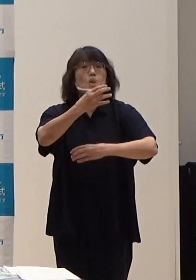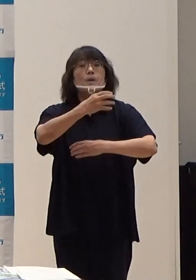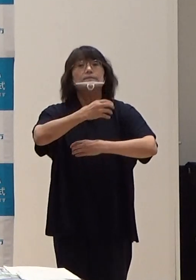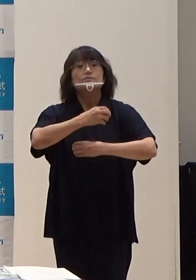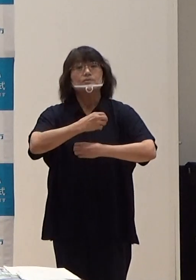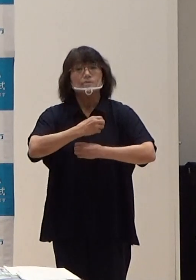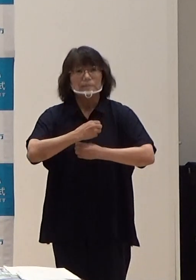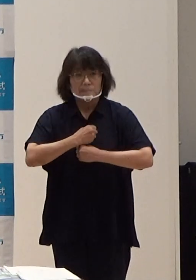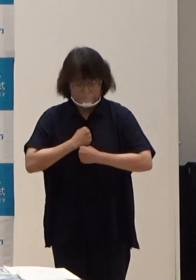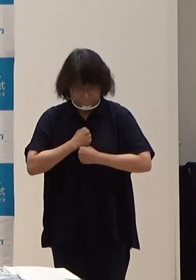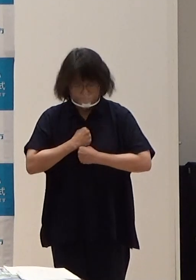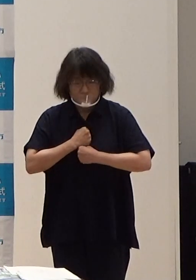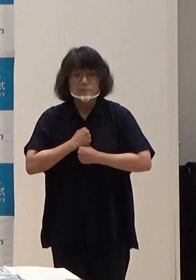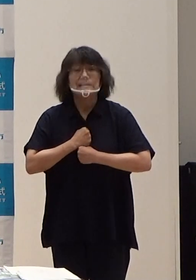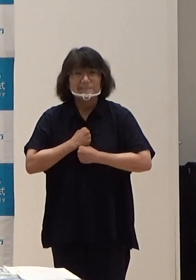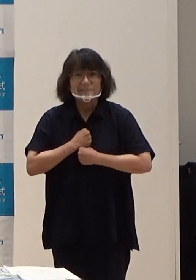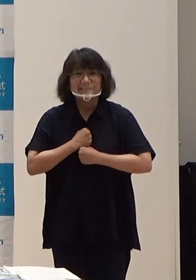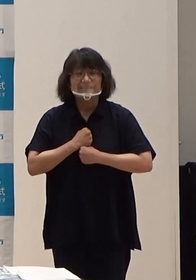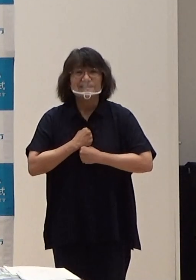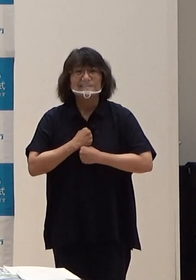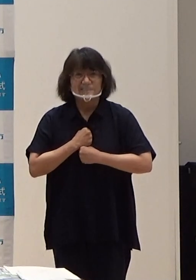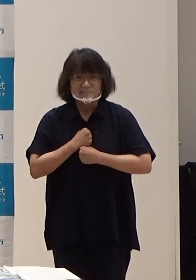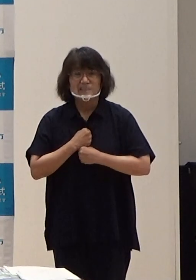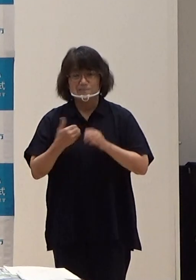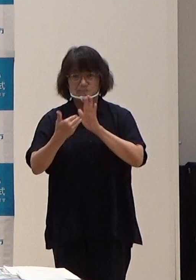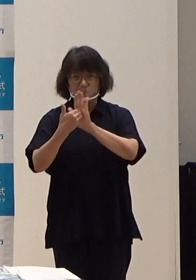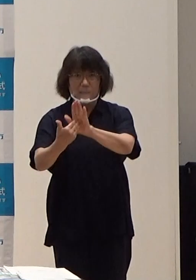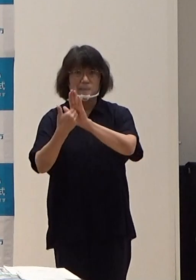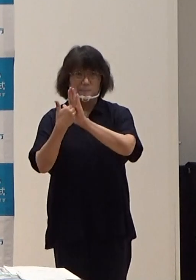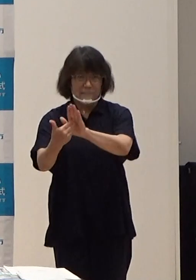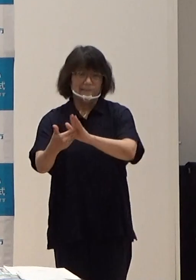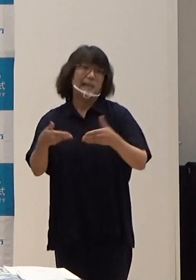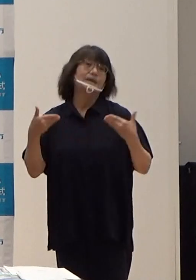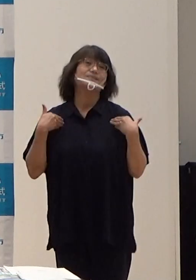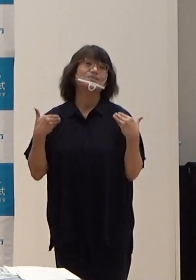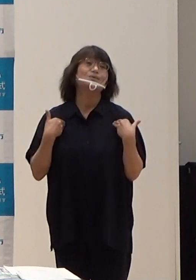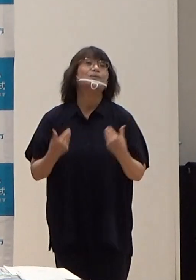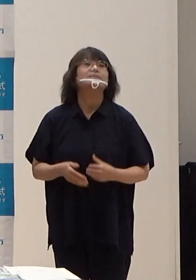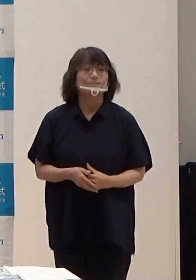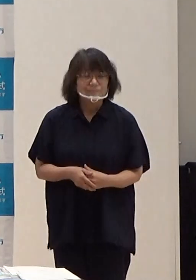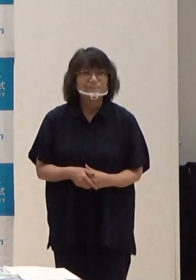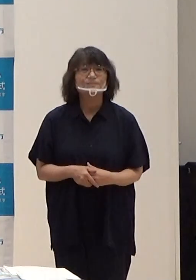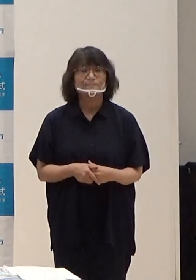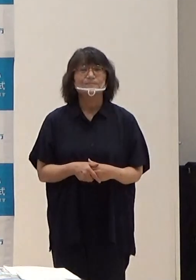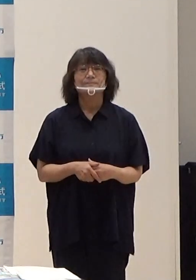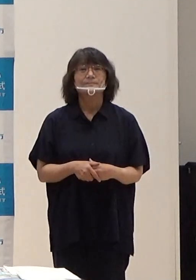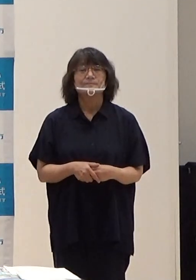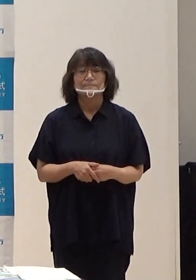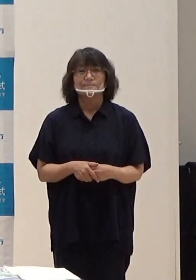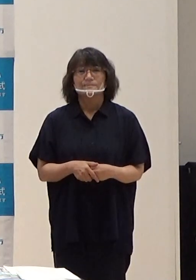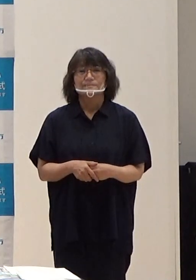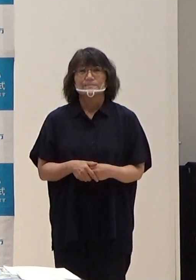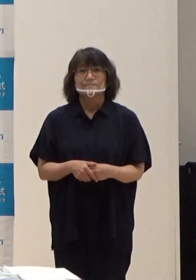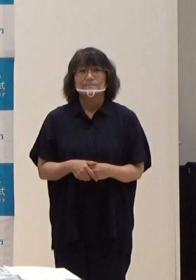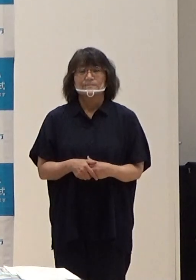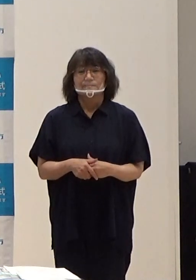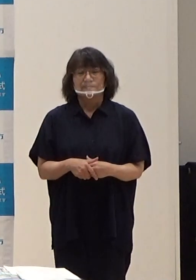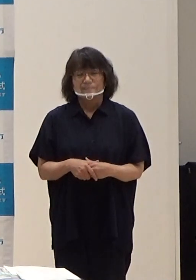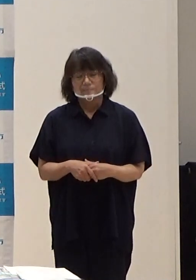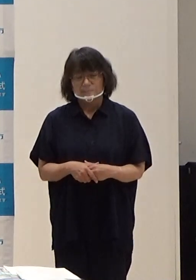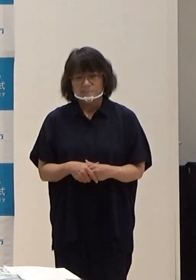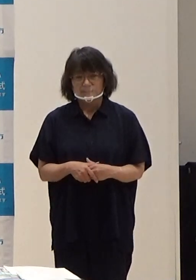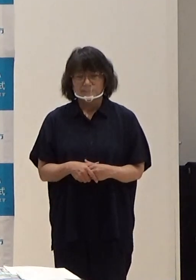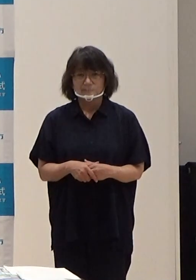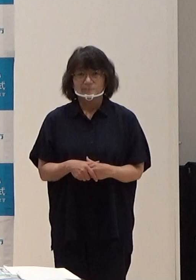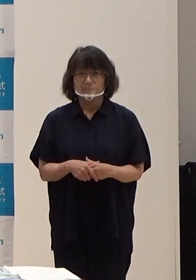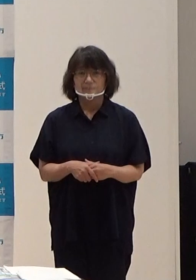う私はワクチン接種したから大丈夫じゃなくてですね、可能性はあるということで、生活をいただければと存ずる